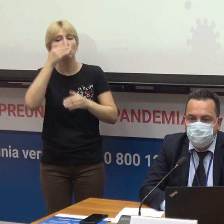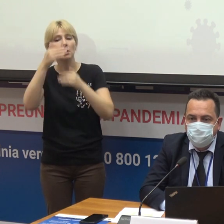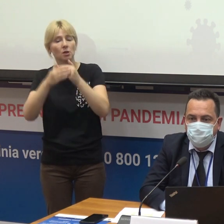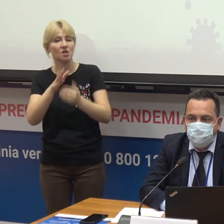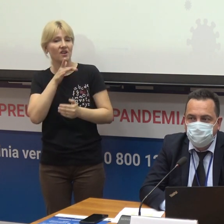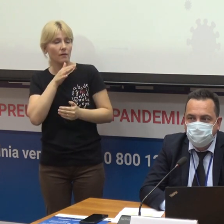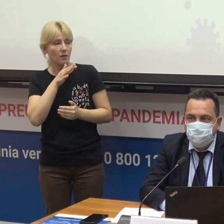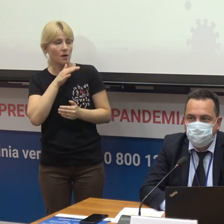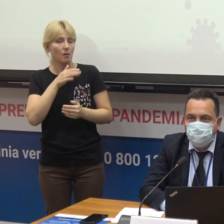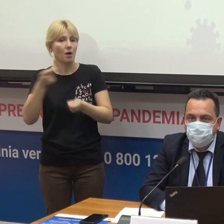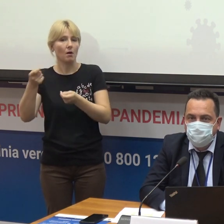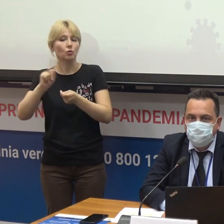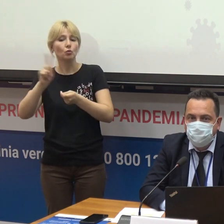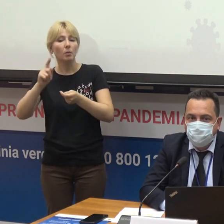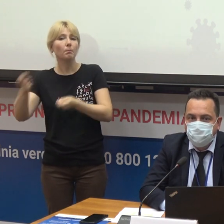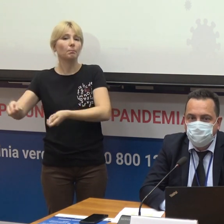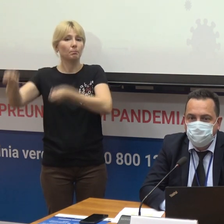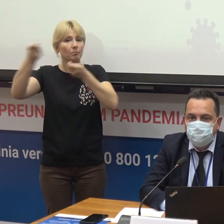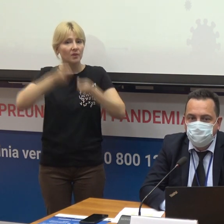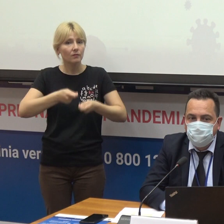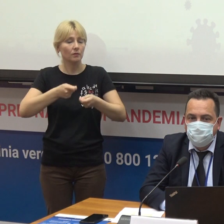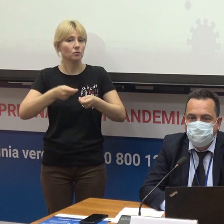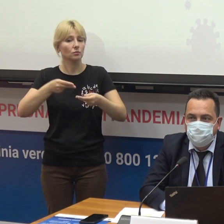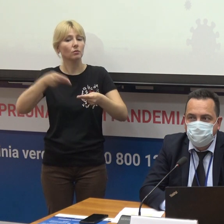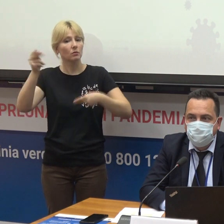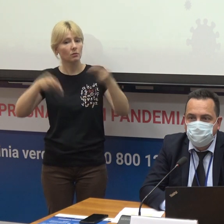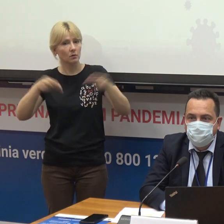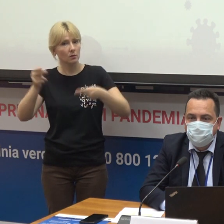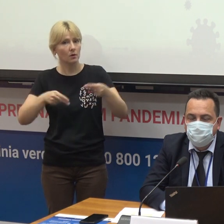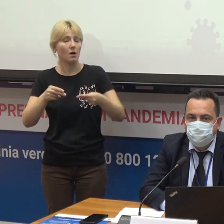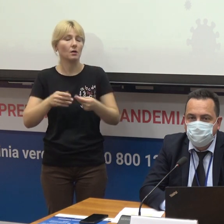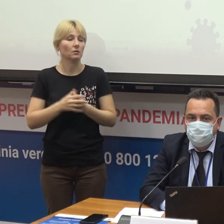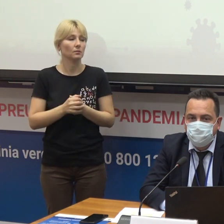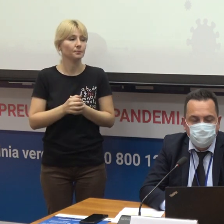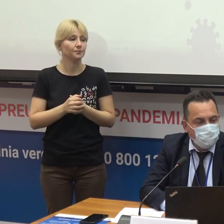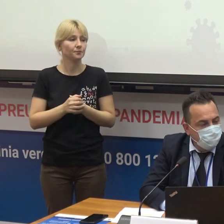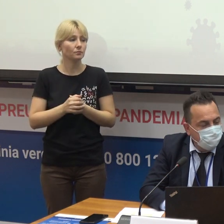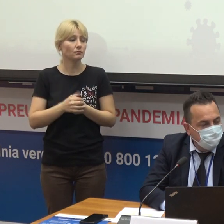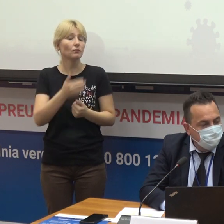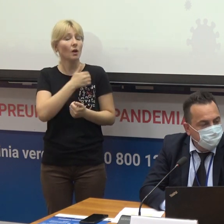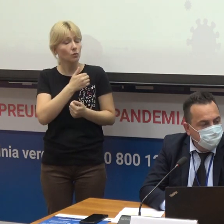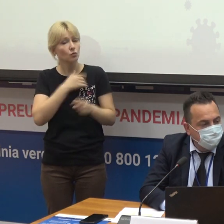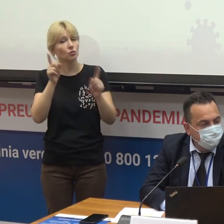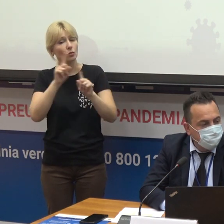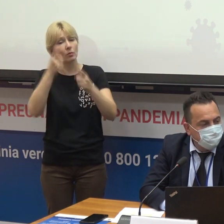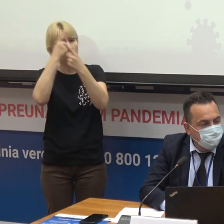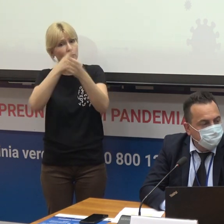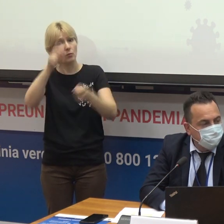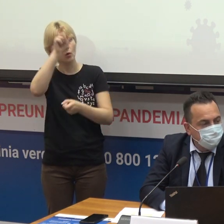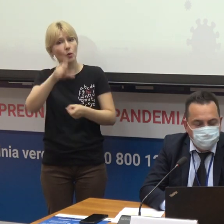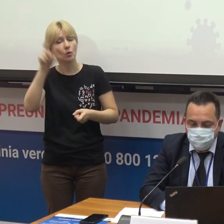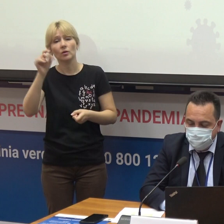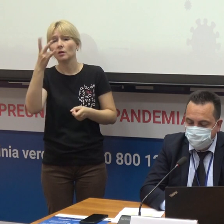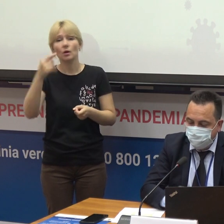ulterioarele tranșe să tergiverseze sau ceva de acest gen. În acest context, îndemnăm populația ca să